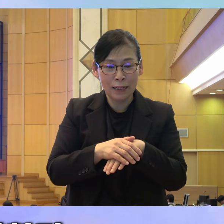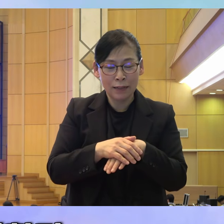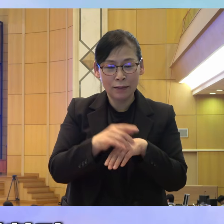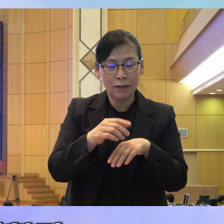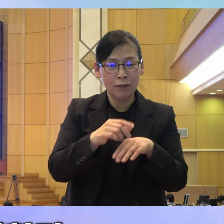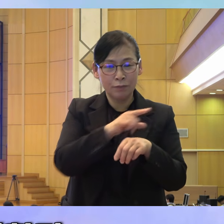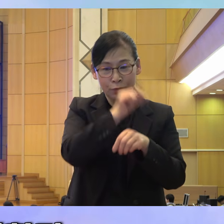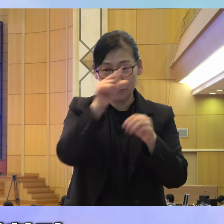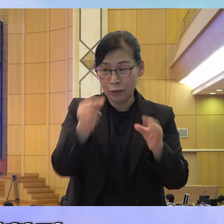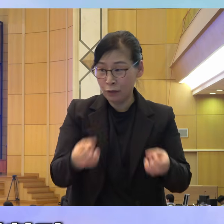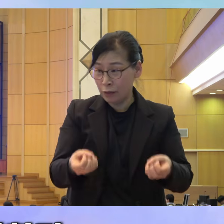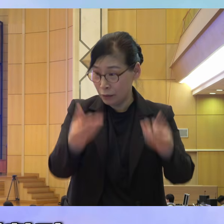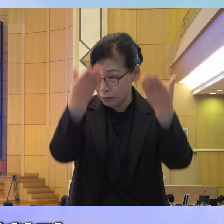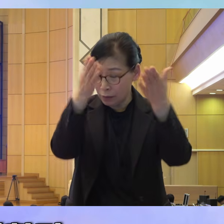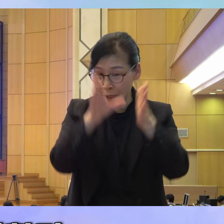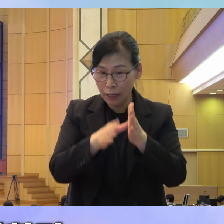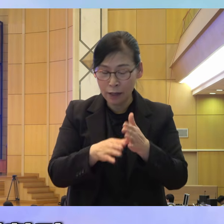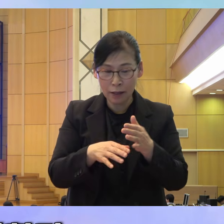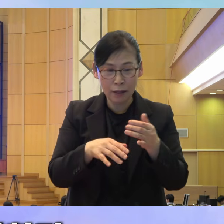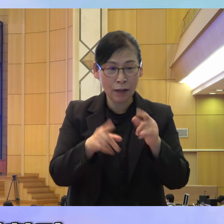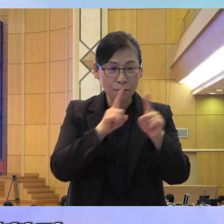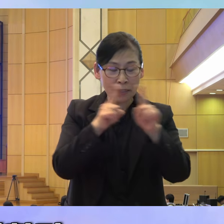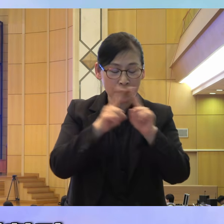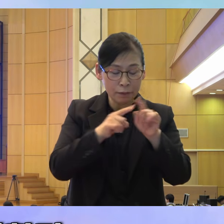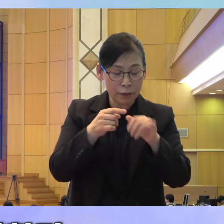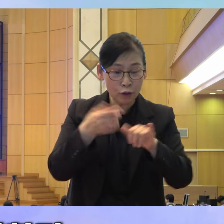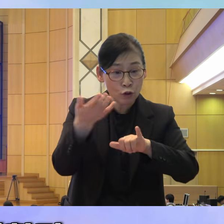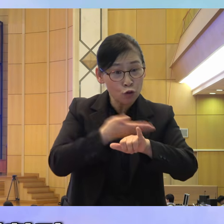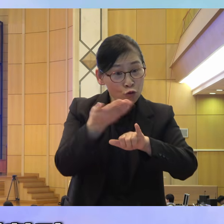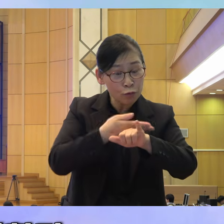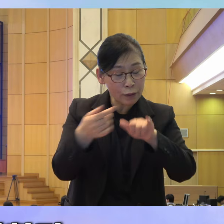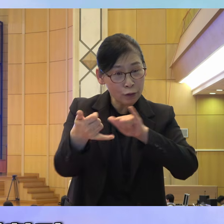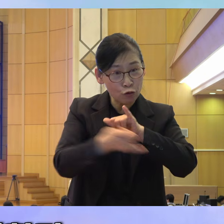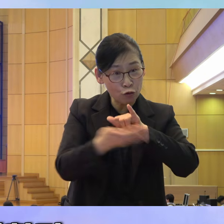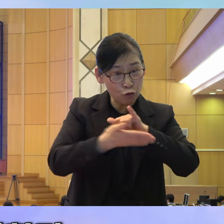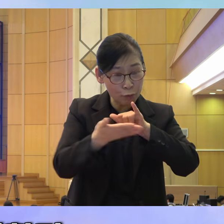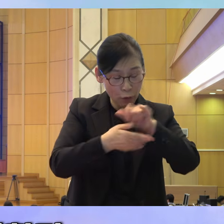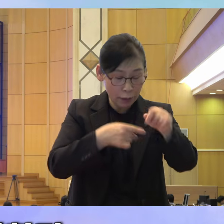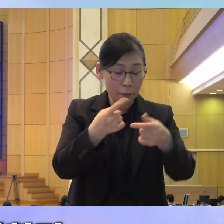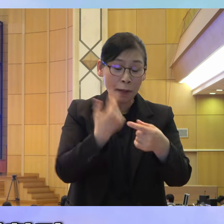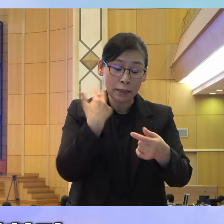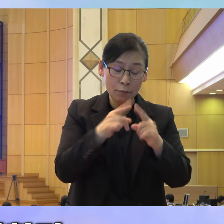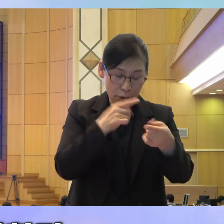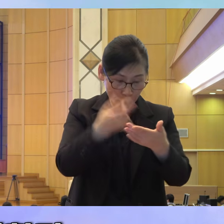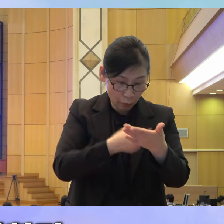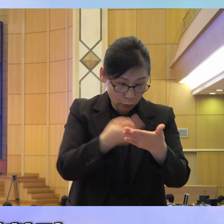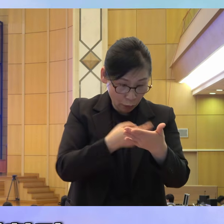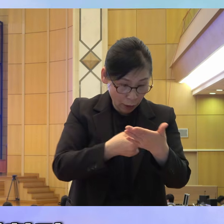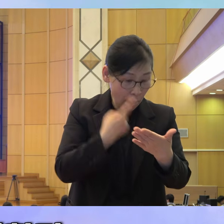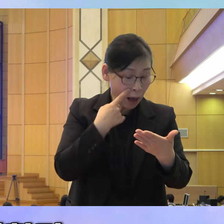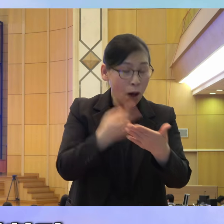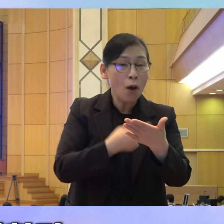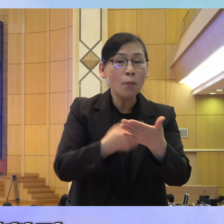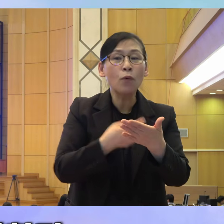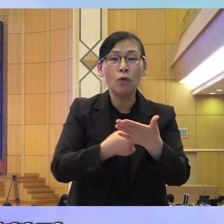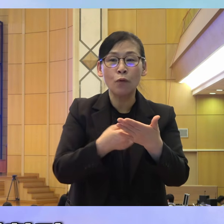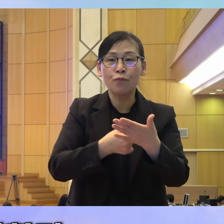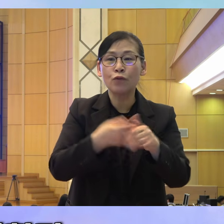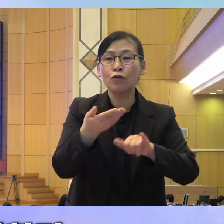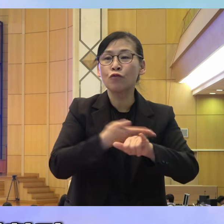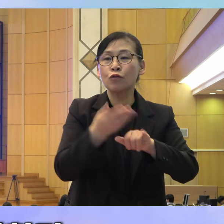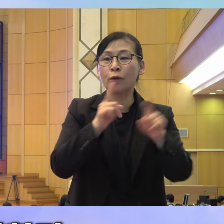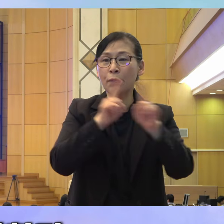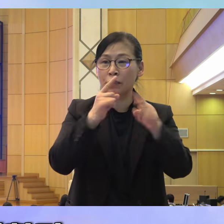동안에 또 유튜브에 올려놓은 지난 주일 예배, 오늘 주일 예배, 또 수요 예배, 금요 예배